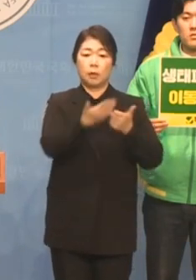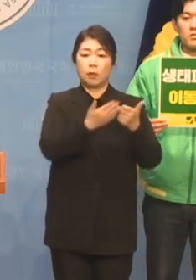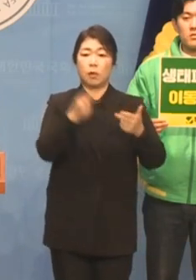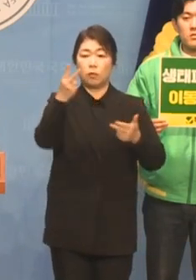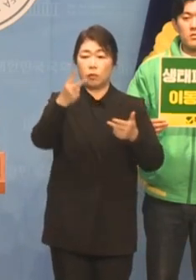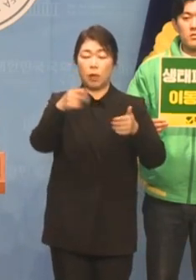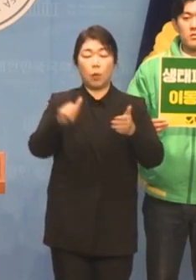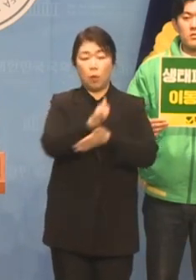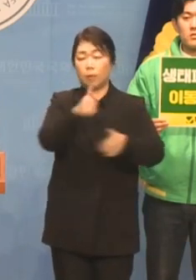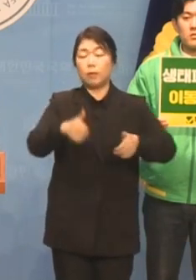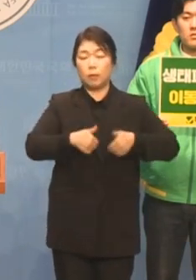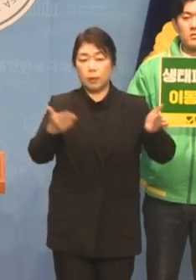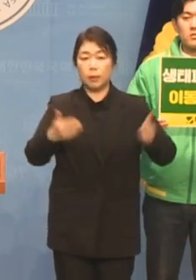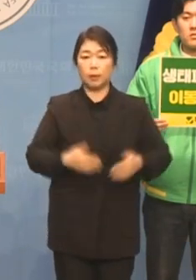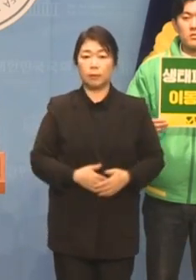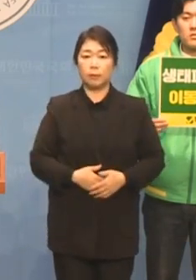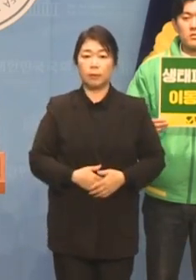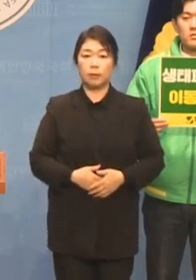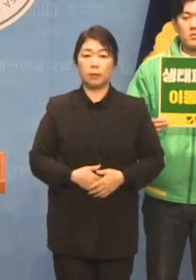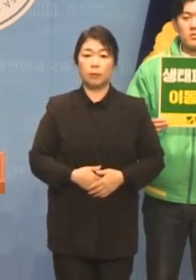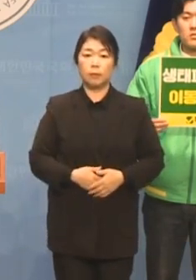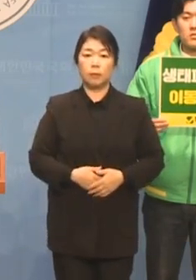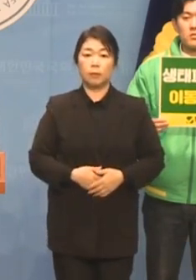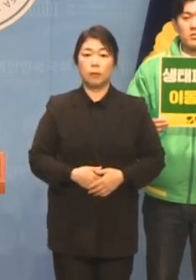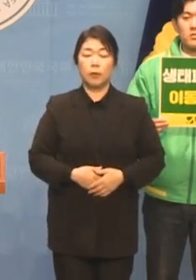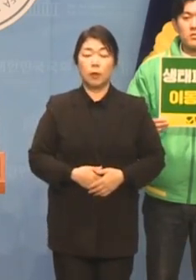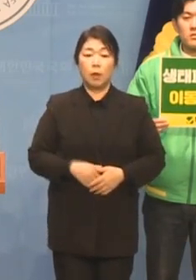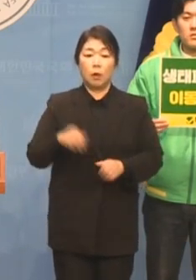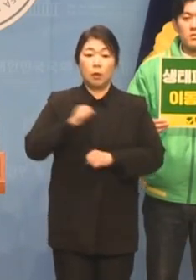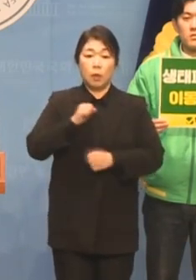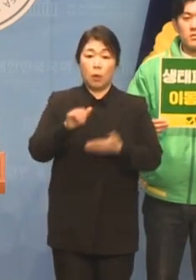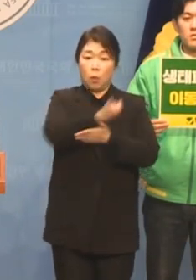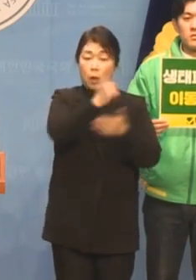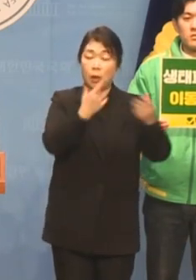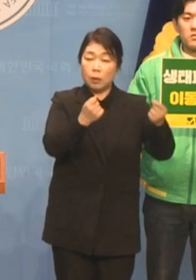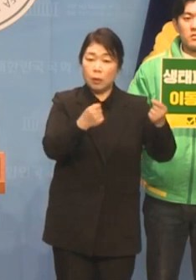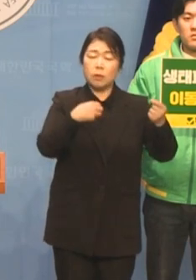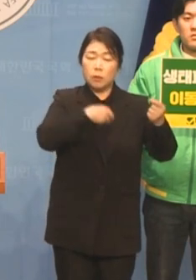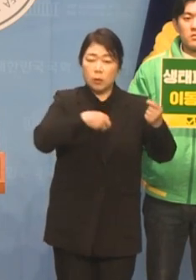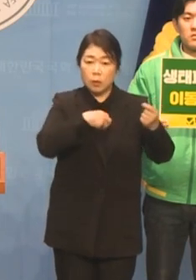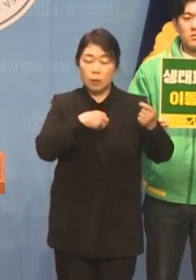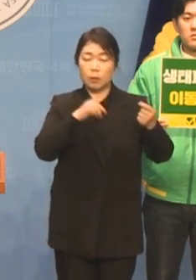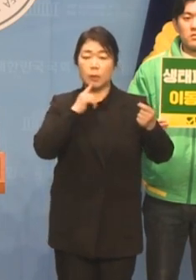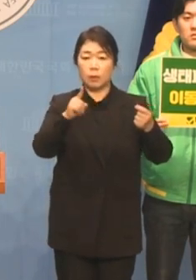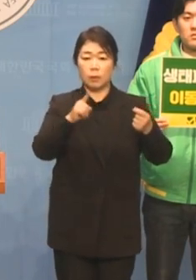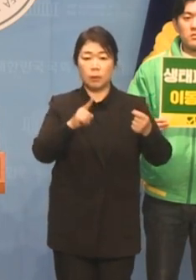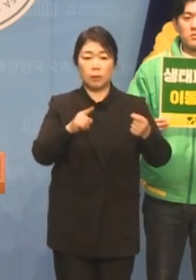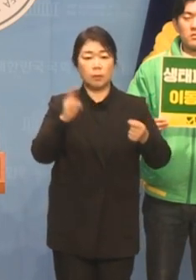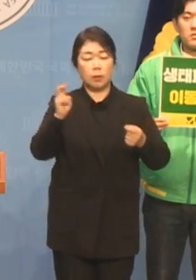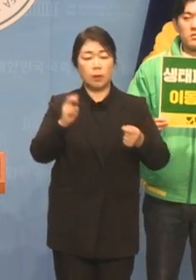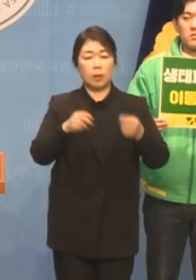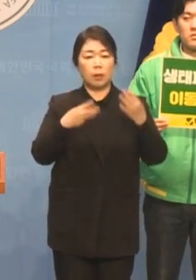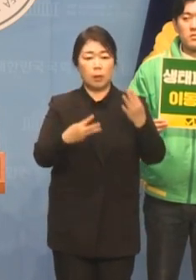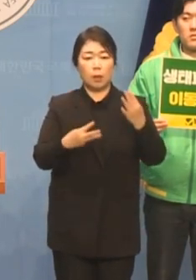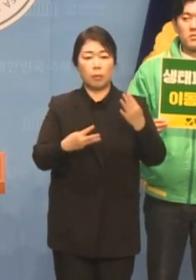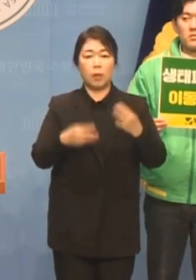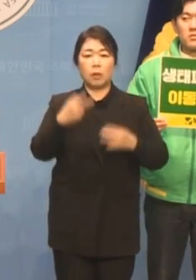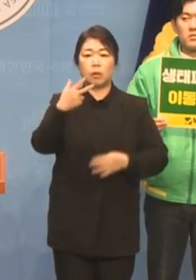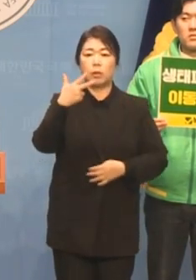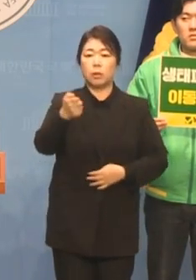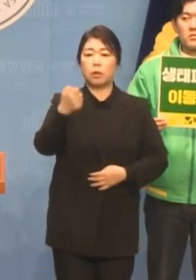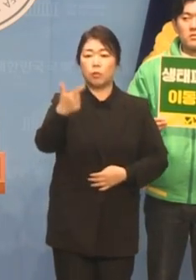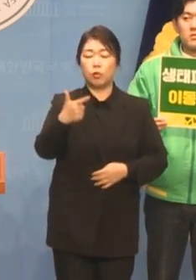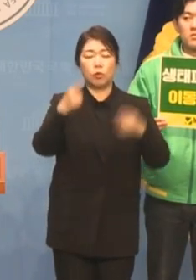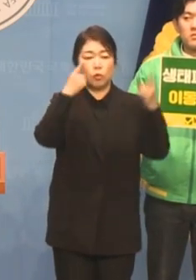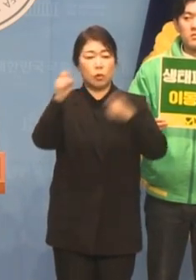공항 필요 없습니다 제주 제 2 공항이 군사 공항이 될 것이라는 우려가 있습니다 곧 43 76주 전이